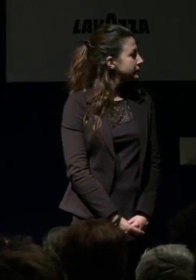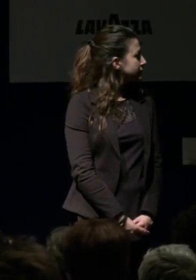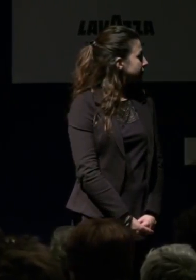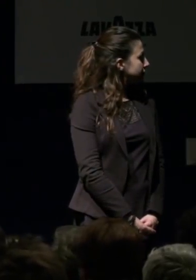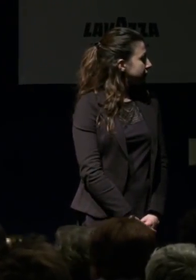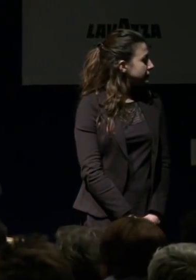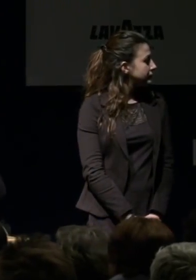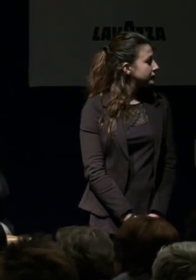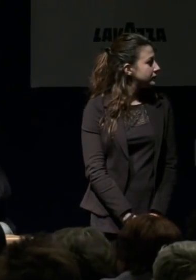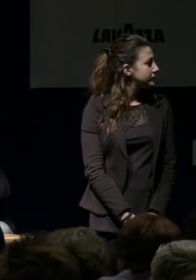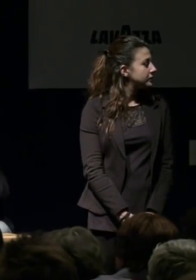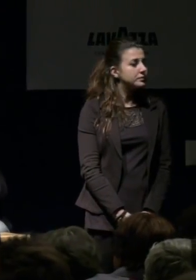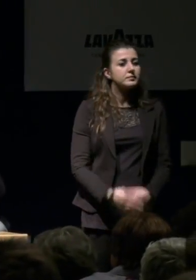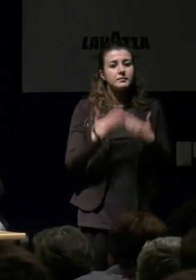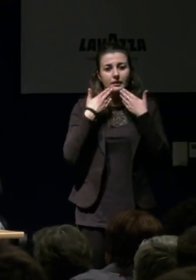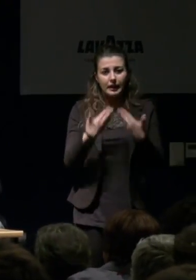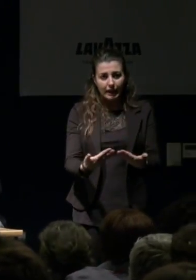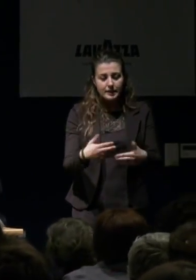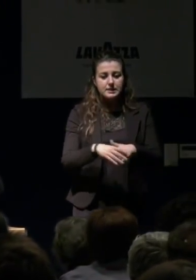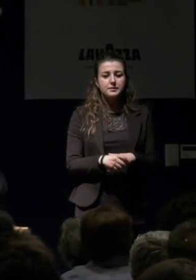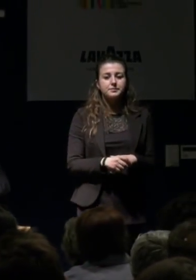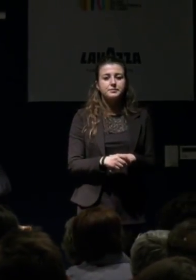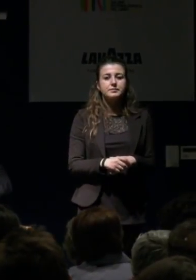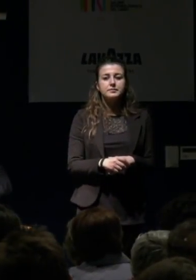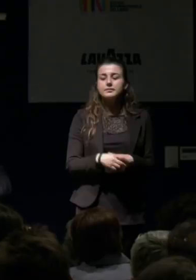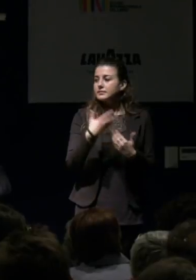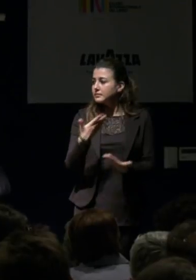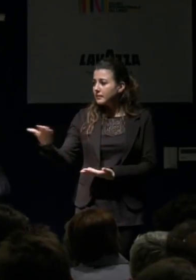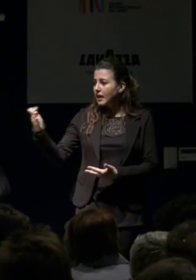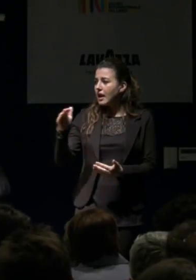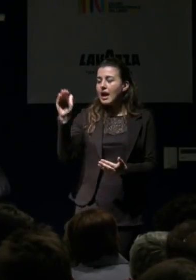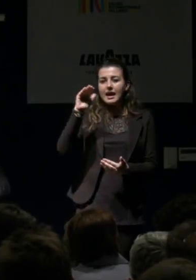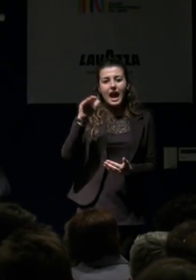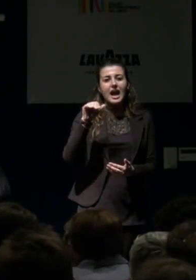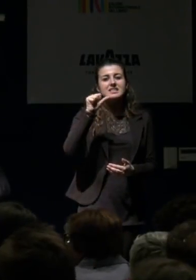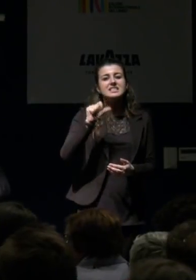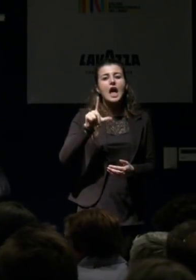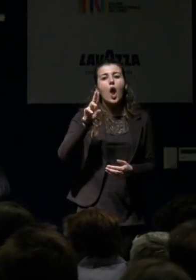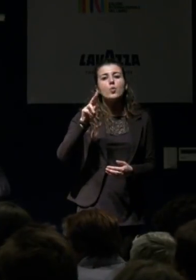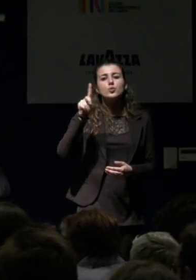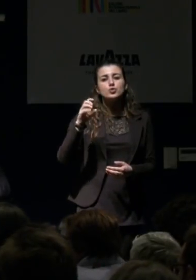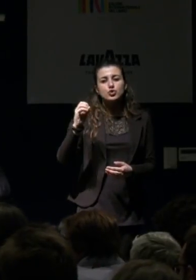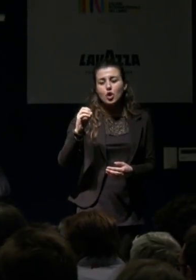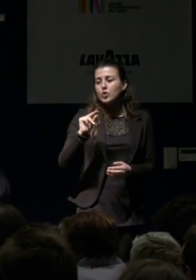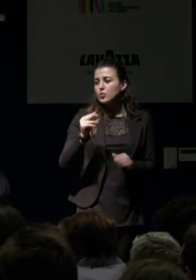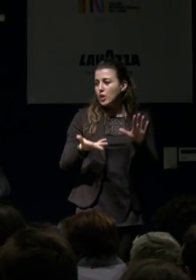grazie nata riusciamo a vedere i ragazzi del liceo di saluzzo dove sono qui